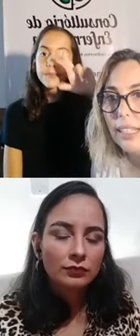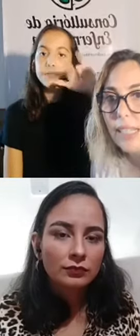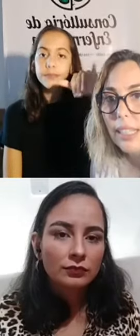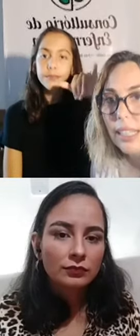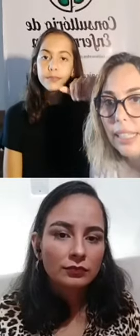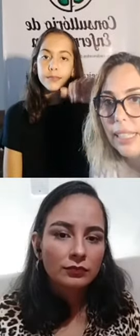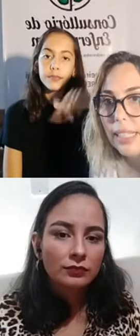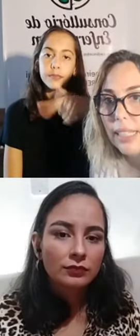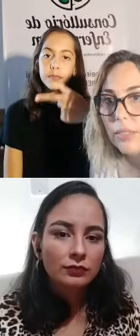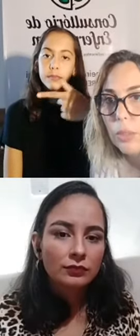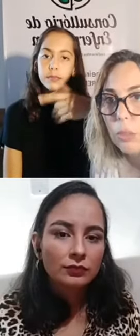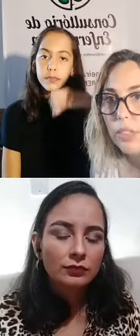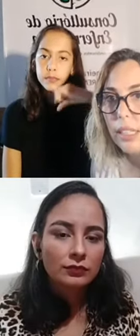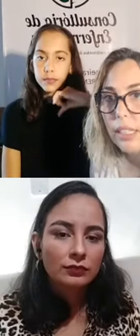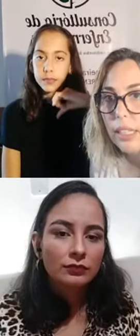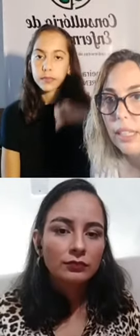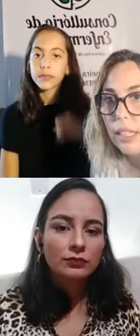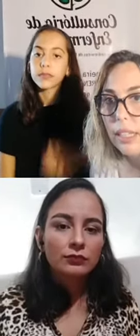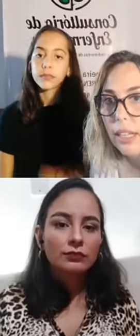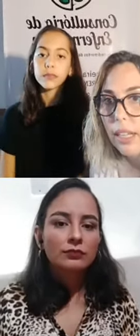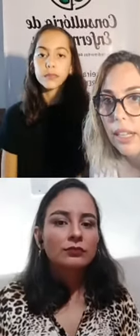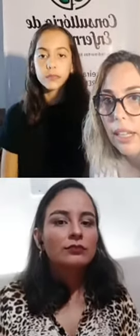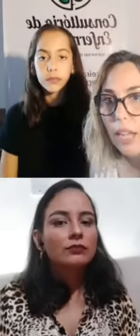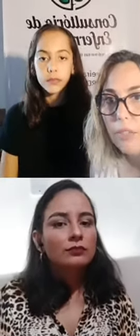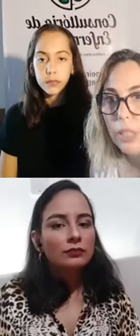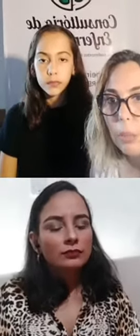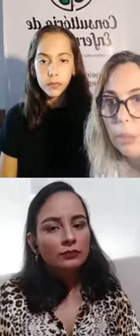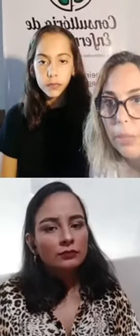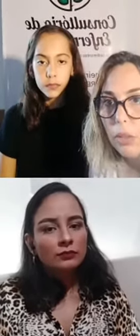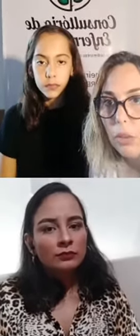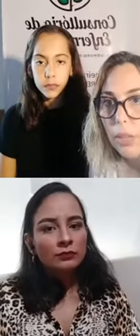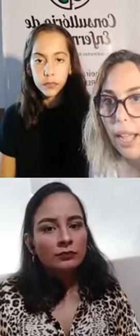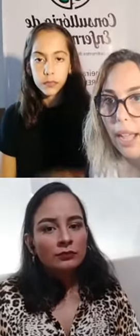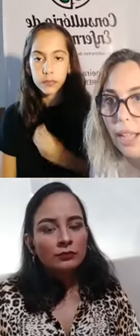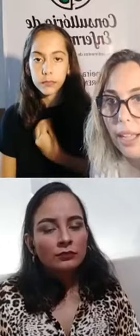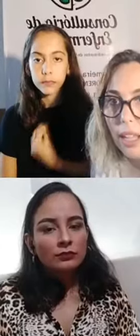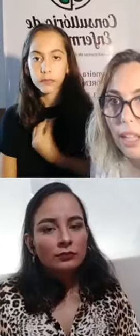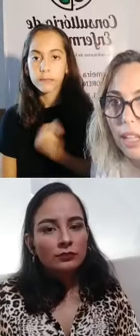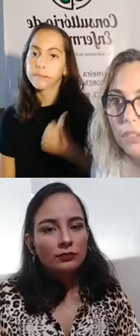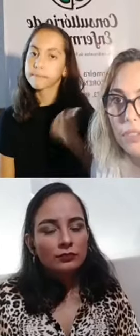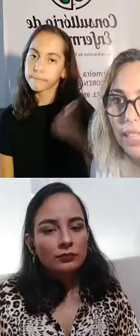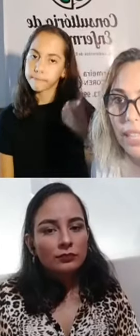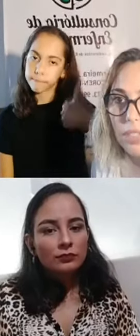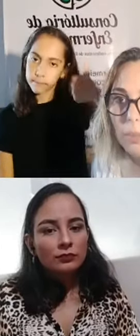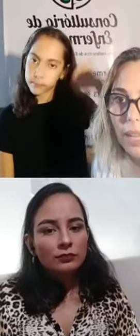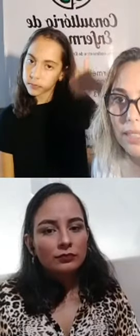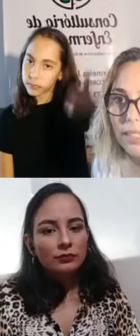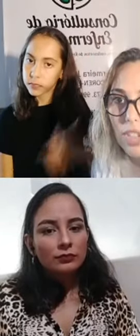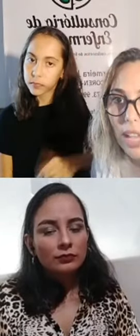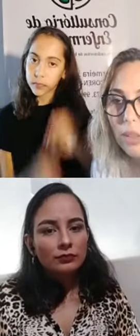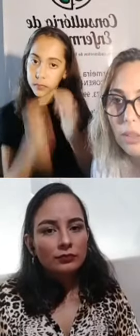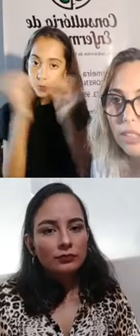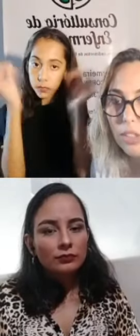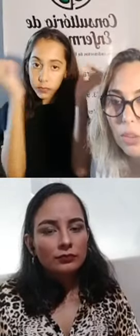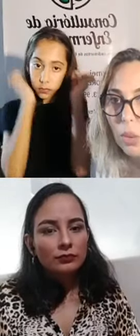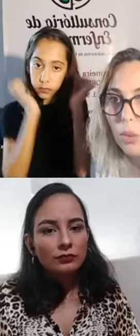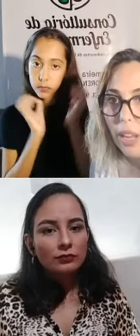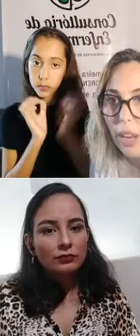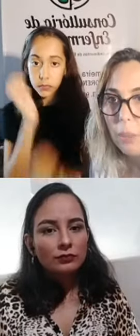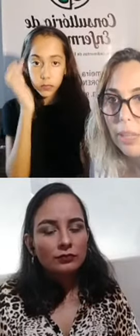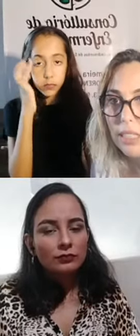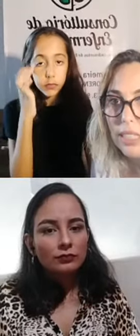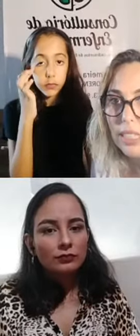Alessandra. Vamos ver aqui. A vida em primeiro lugar. Ficar de máscara já é um